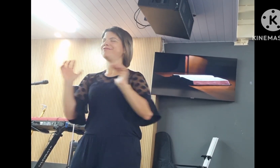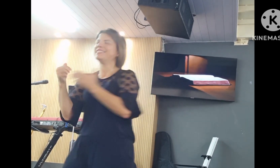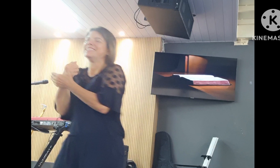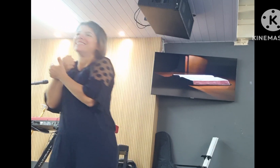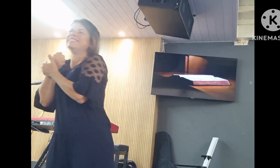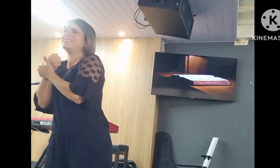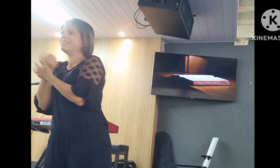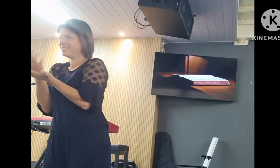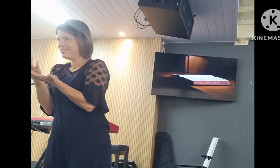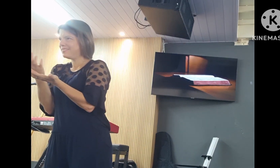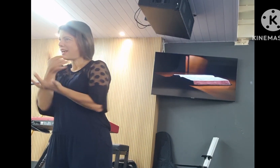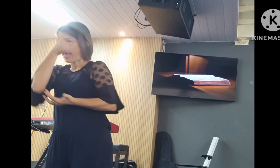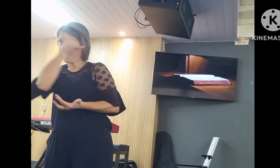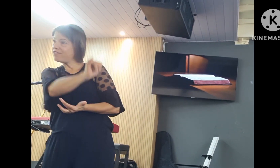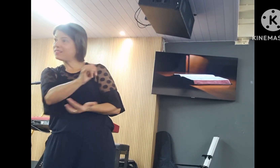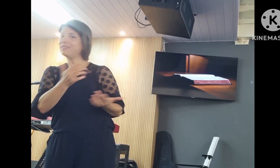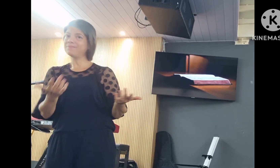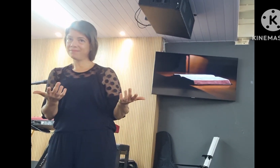lâmpada, uma ideia.